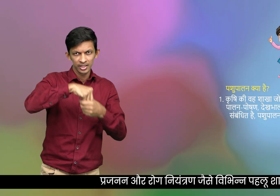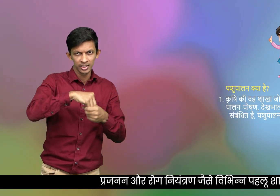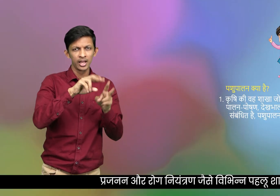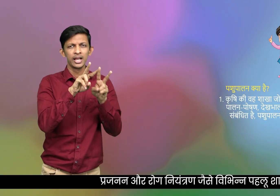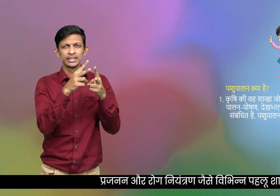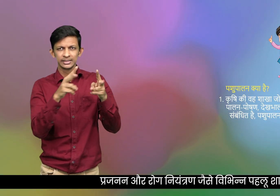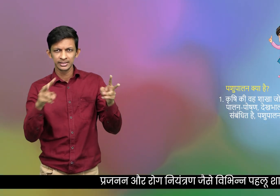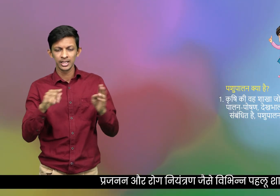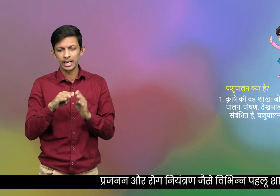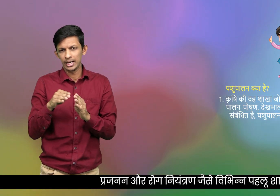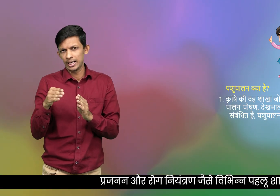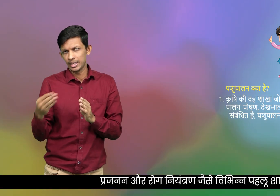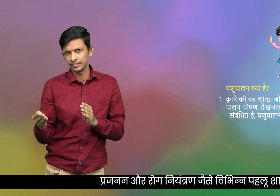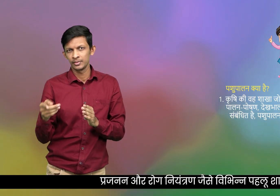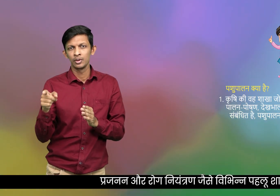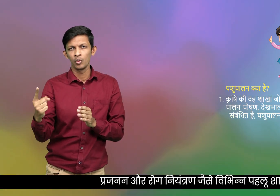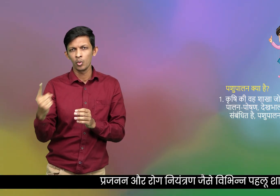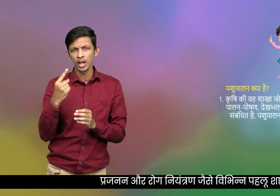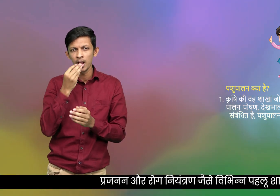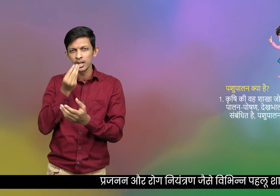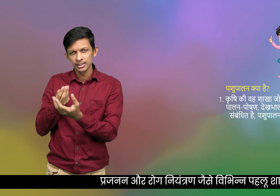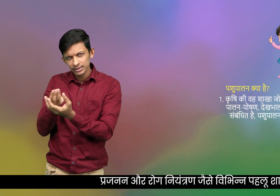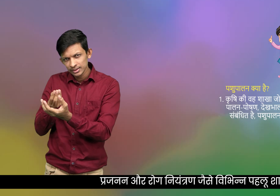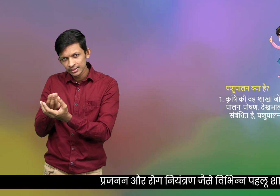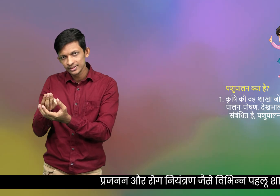प्रजनन और रोग नियंत्रण जैसे विभिन्न पहलू शामिल हैं।